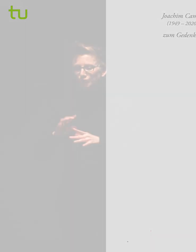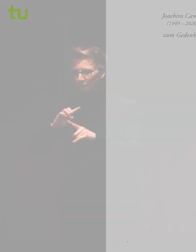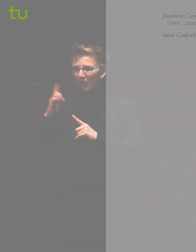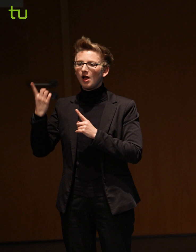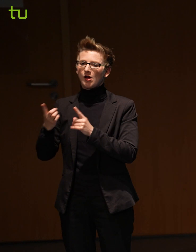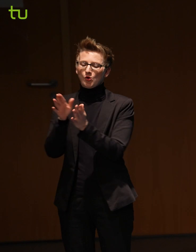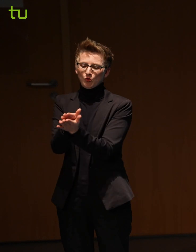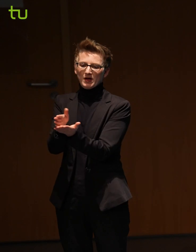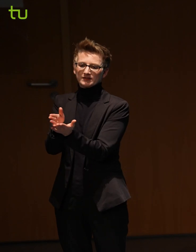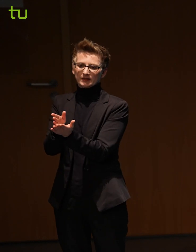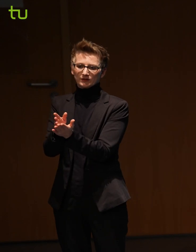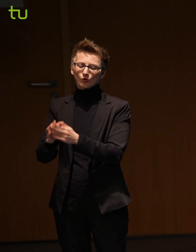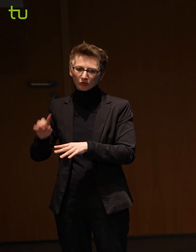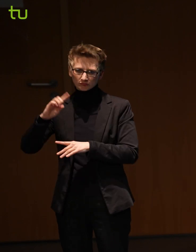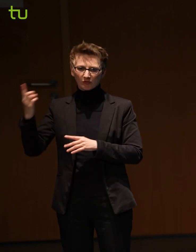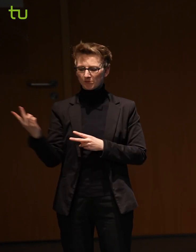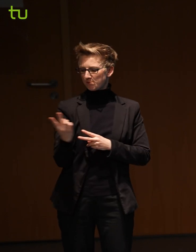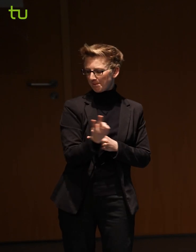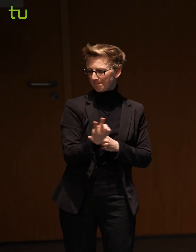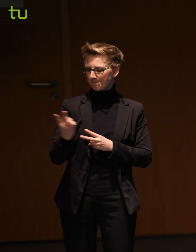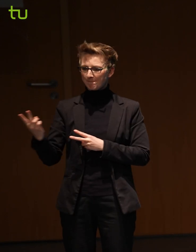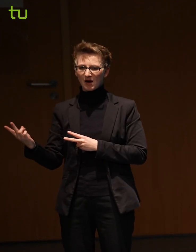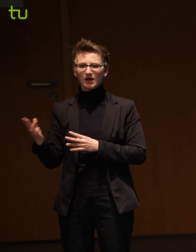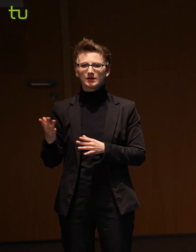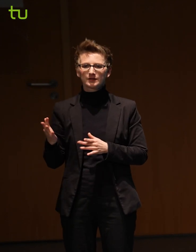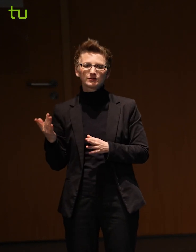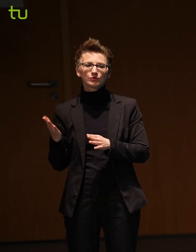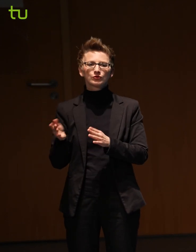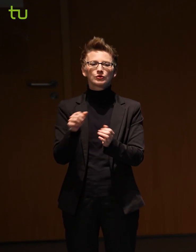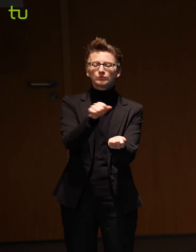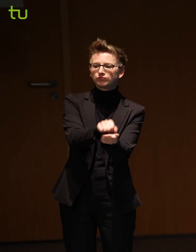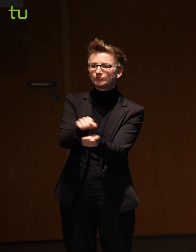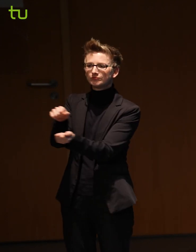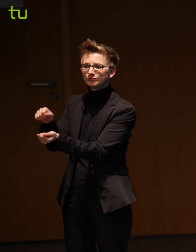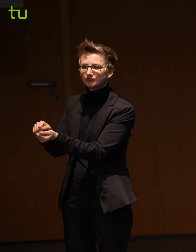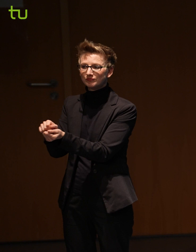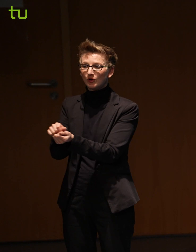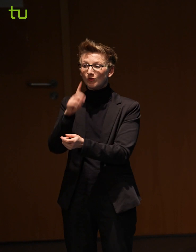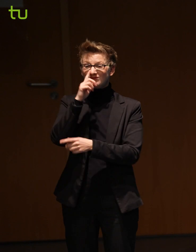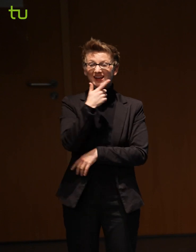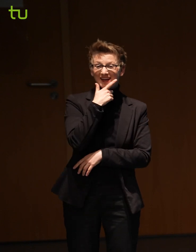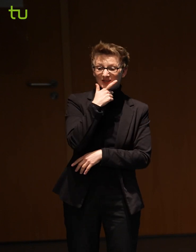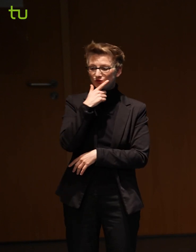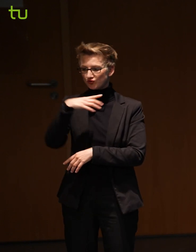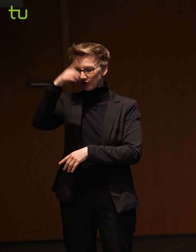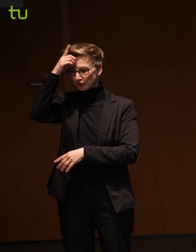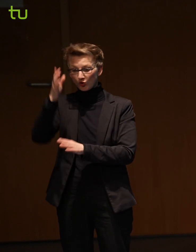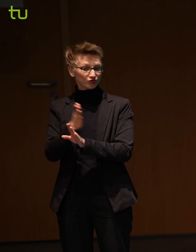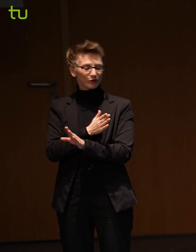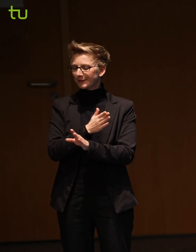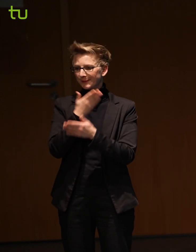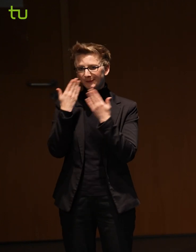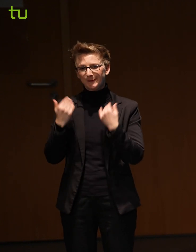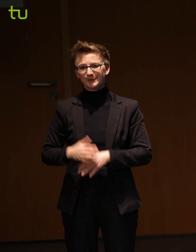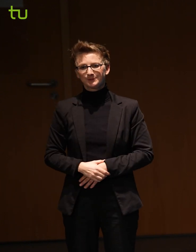Detering. Beide gab es vor den Raimbaudschen Ausgaben in dieser Form weder auf Englisch noch auf Deutsch. Trotzdem